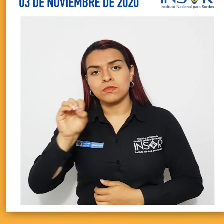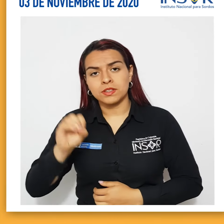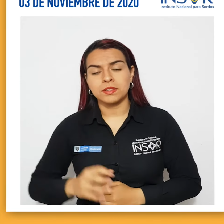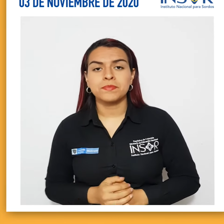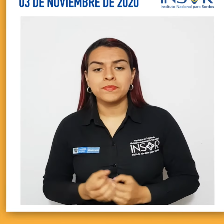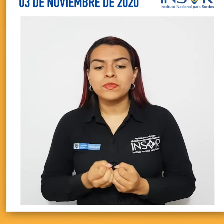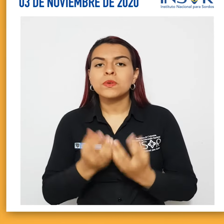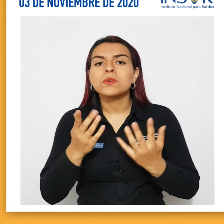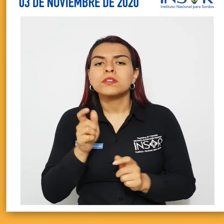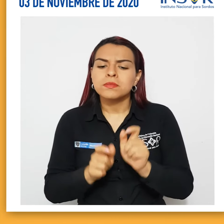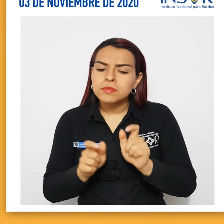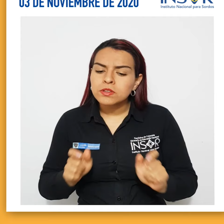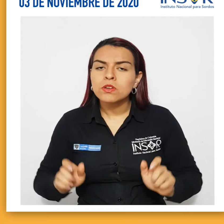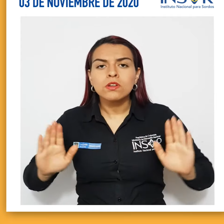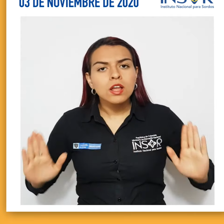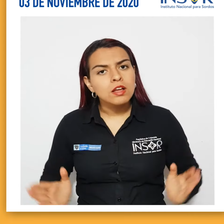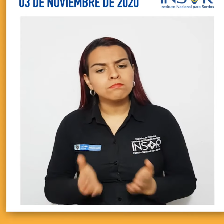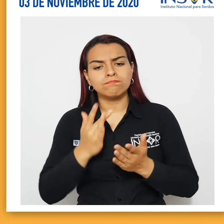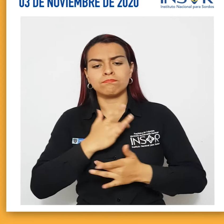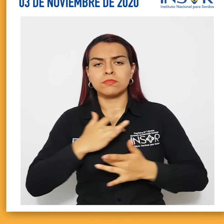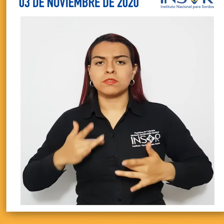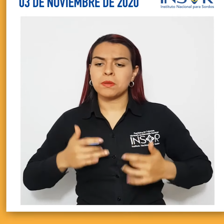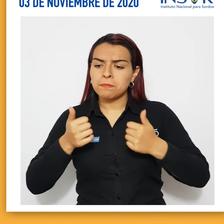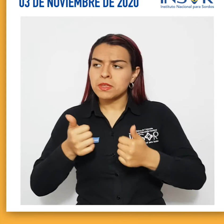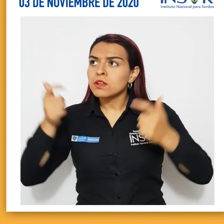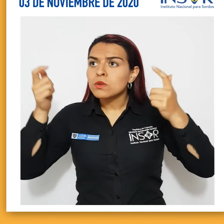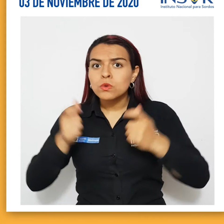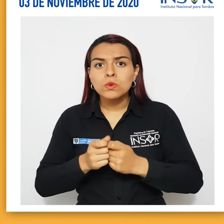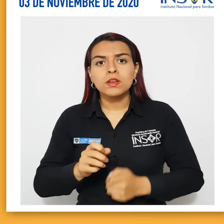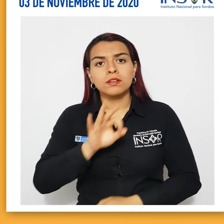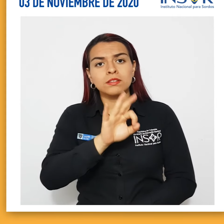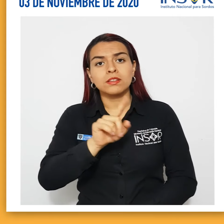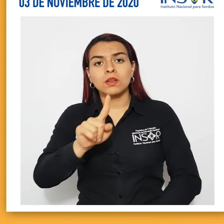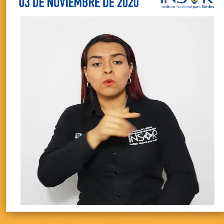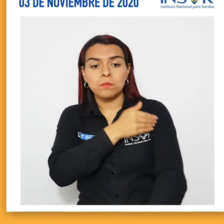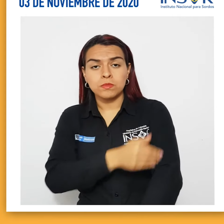1.207.290. Número de personas recuperadas,